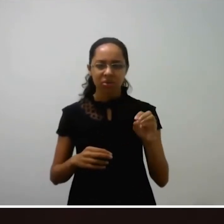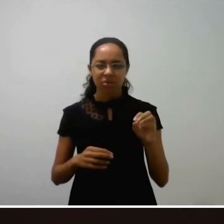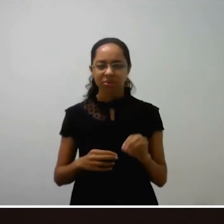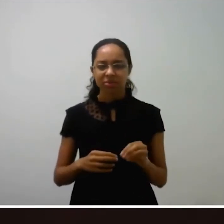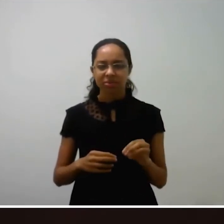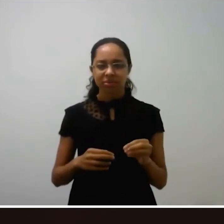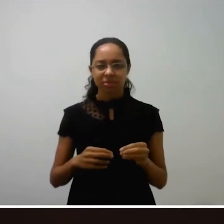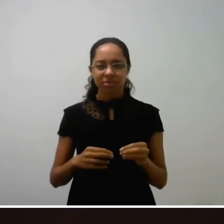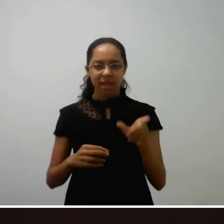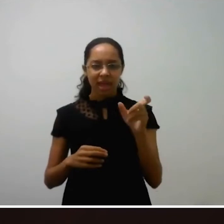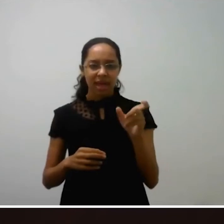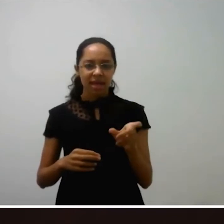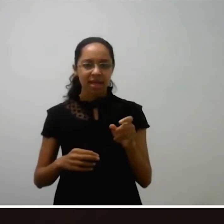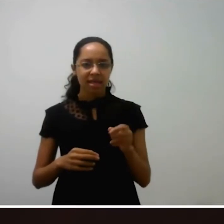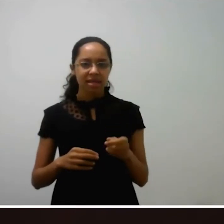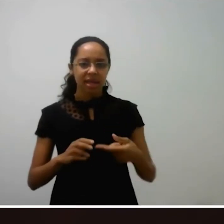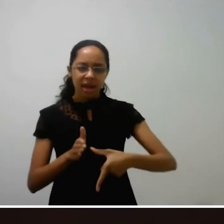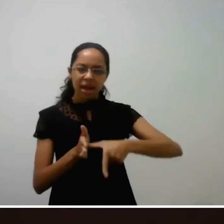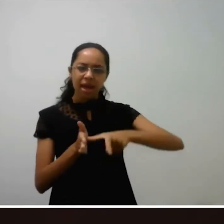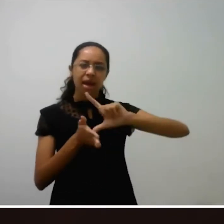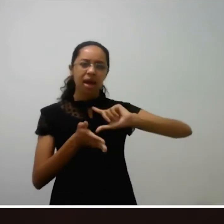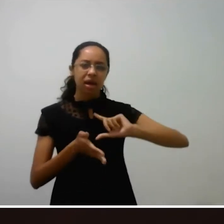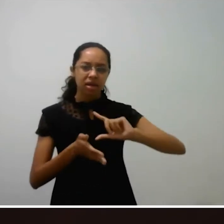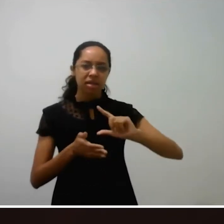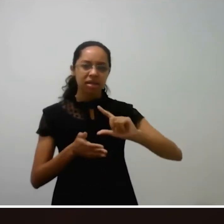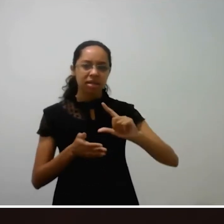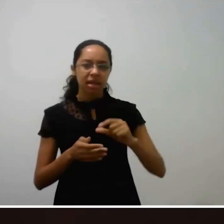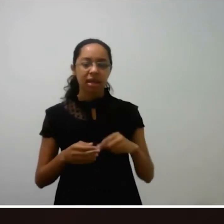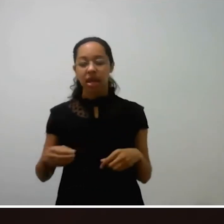na região de Languedoc,